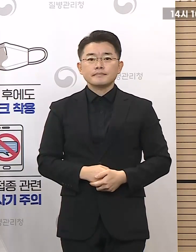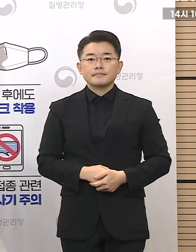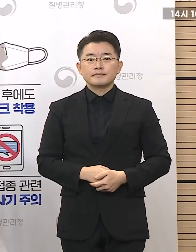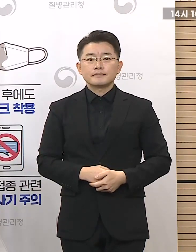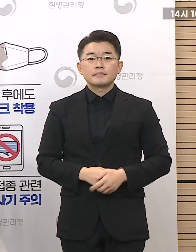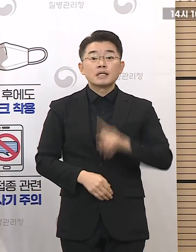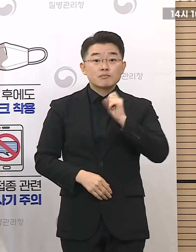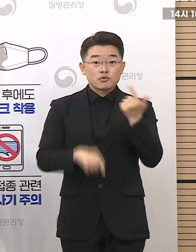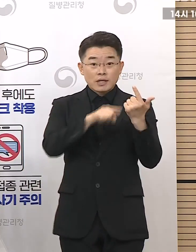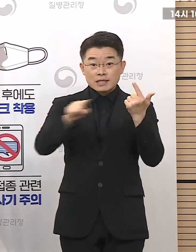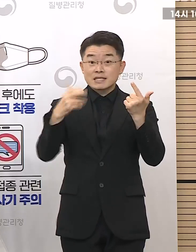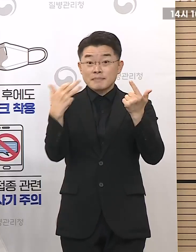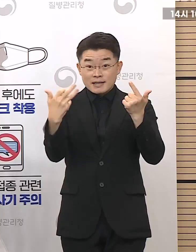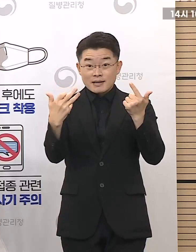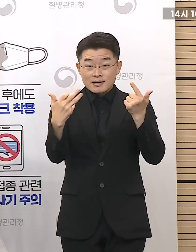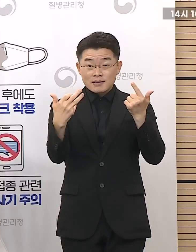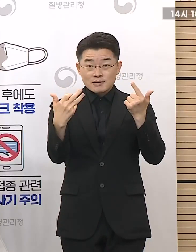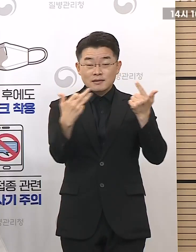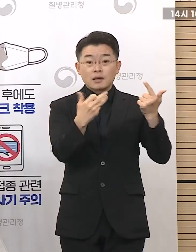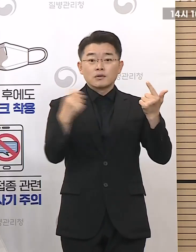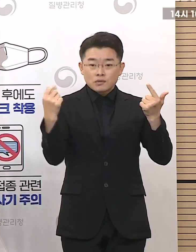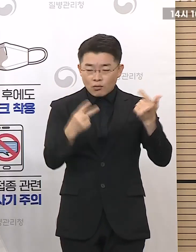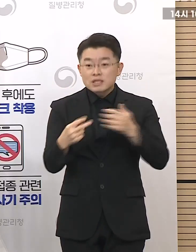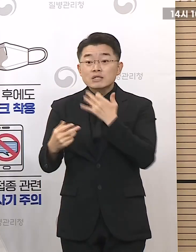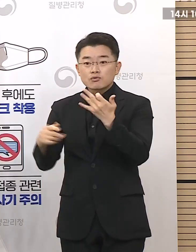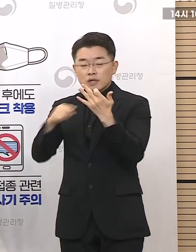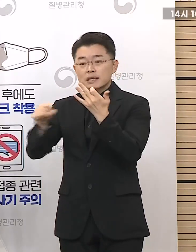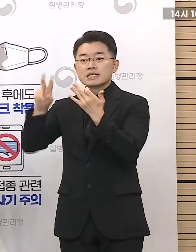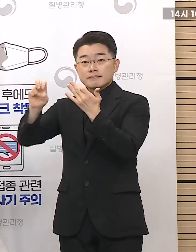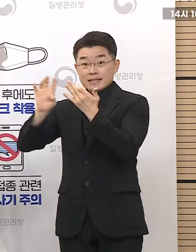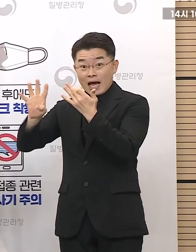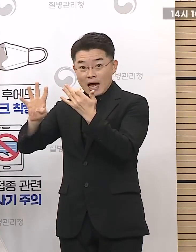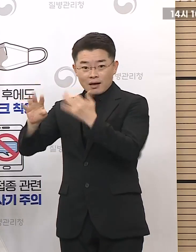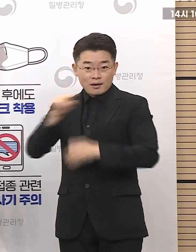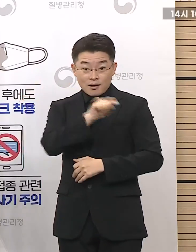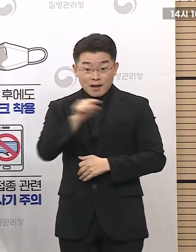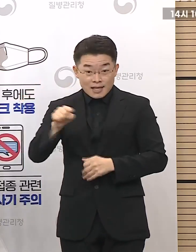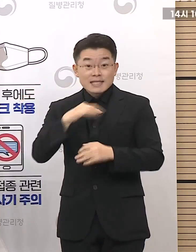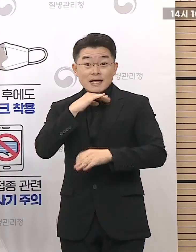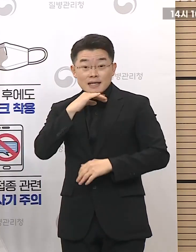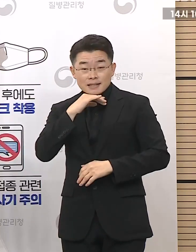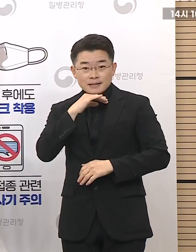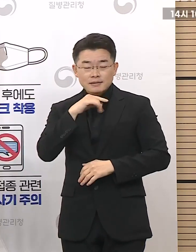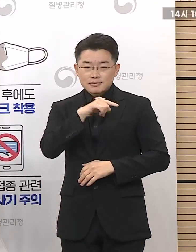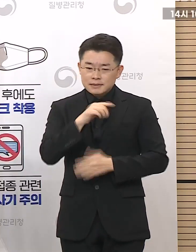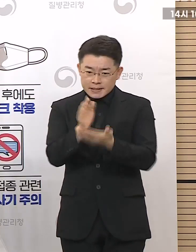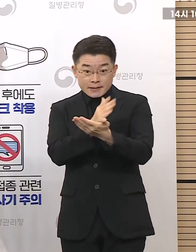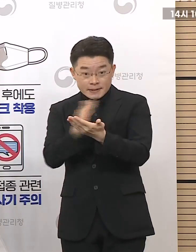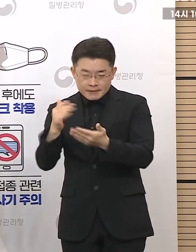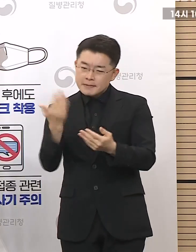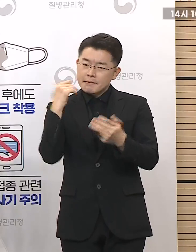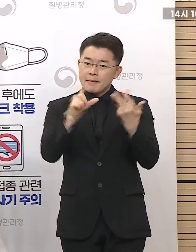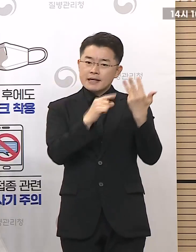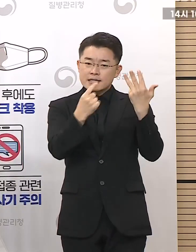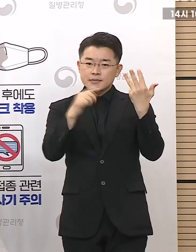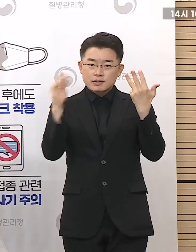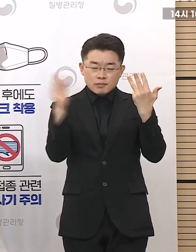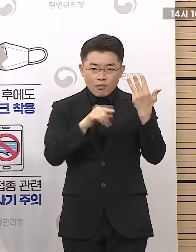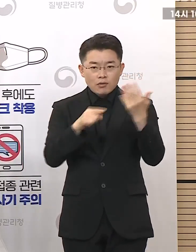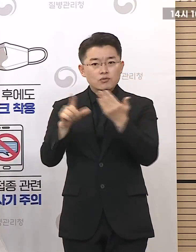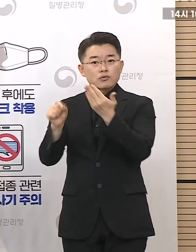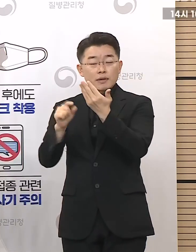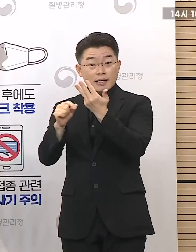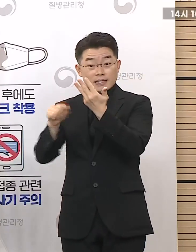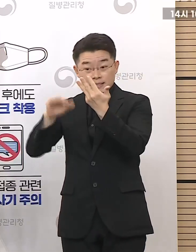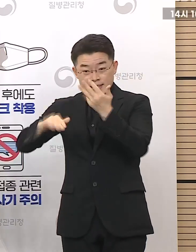한편 16세에서 18세 그리고 19세에서 24세 연령군에서 8월 1일부터 8월